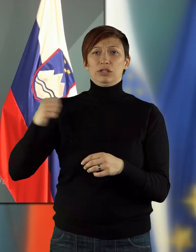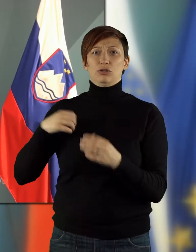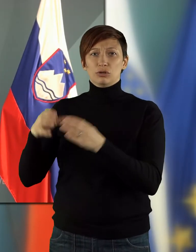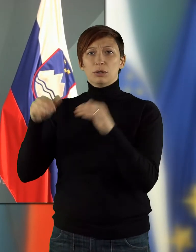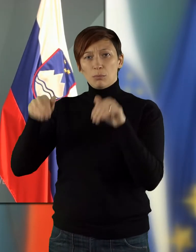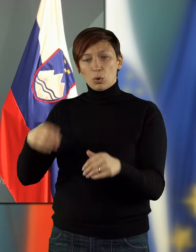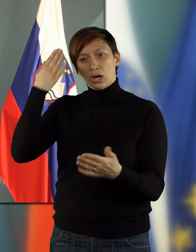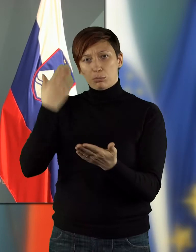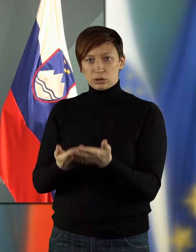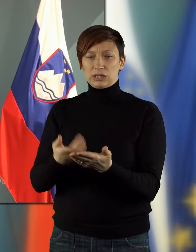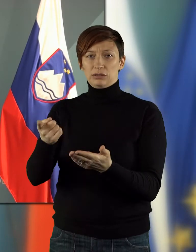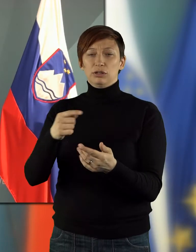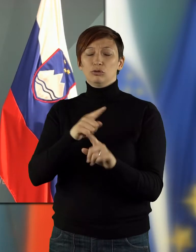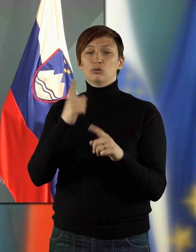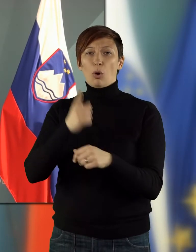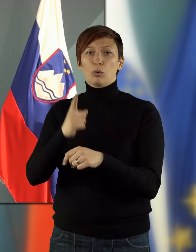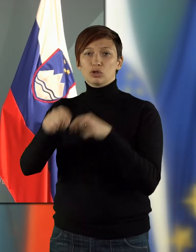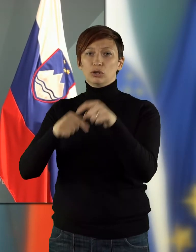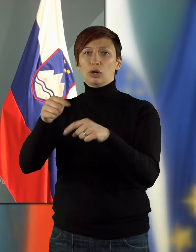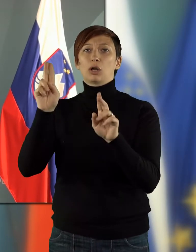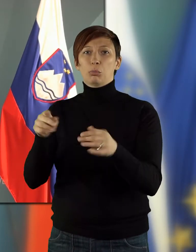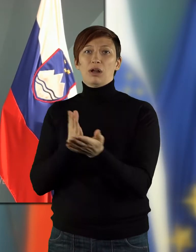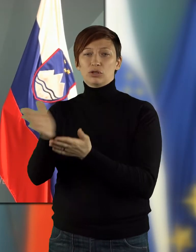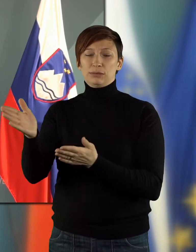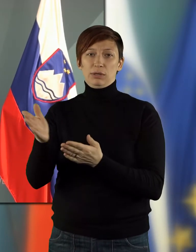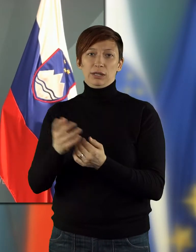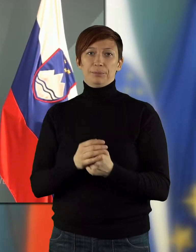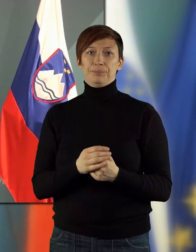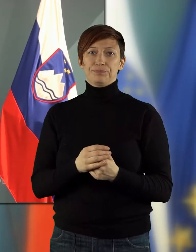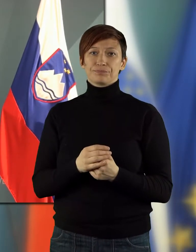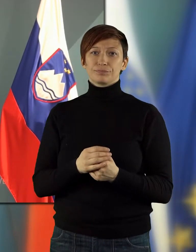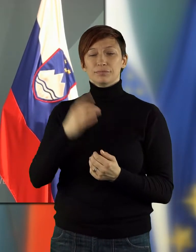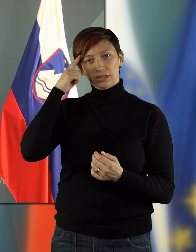bi se morala poznati pri določenih korakih v pravo smer.